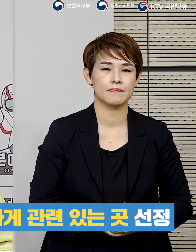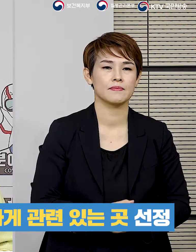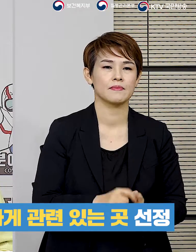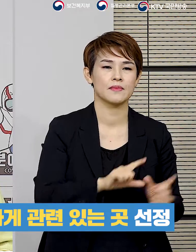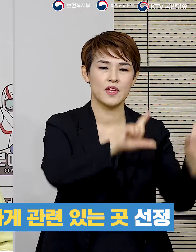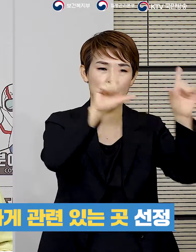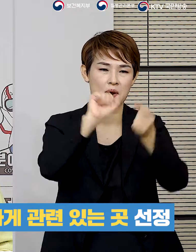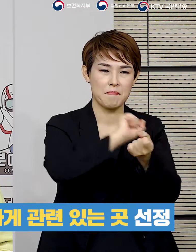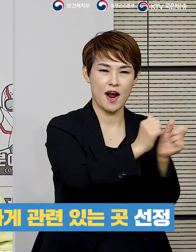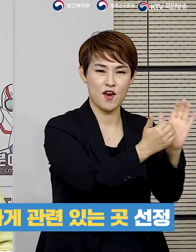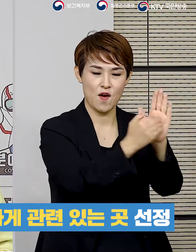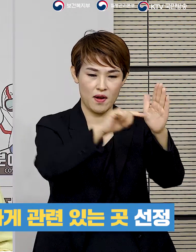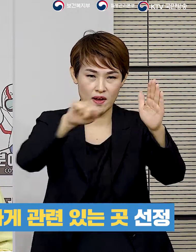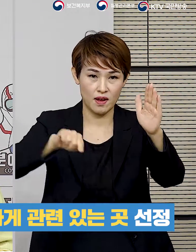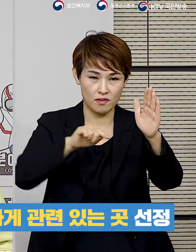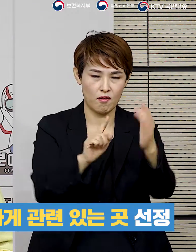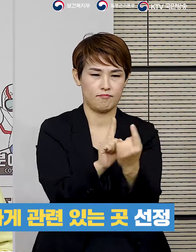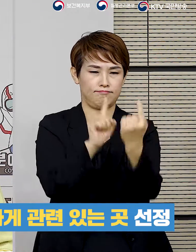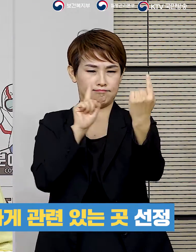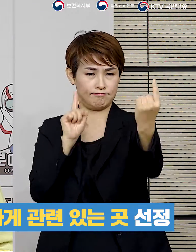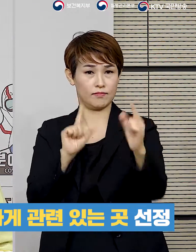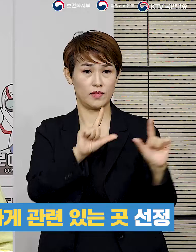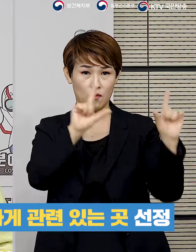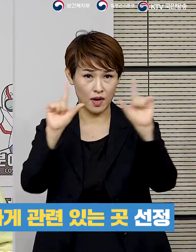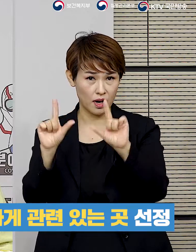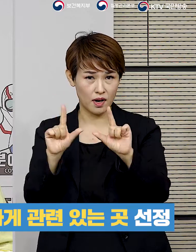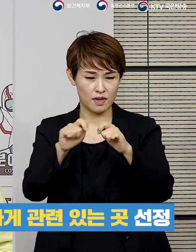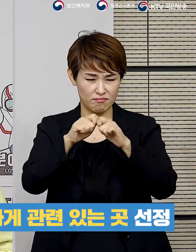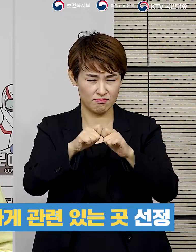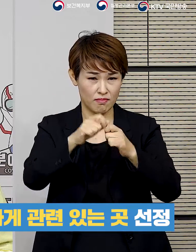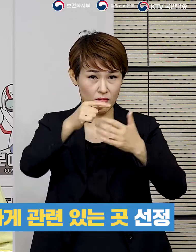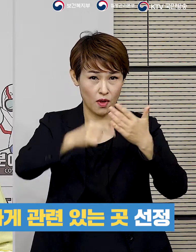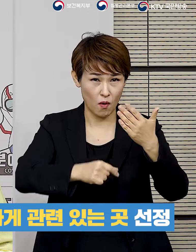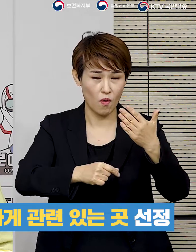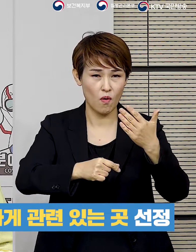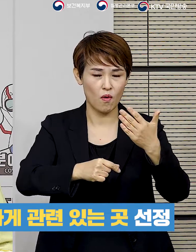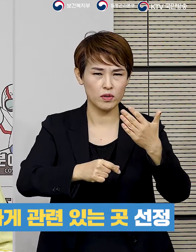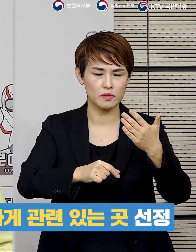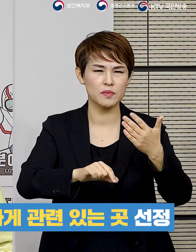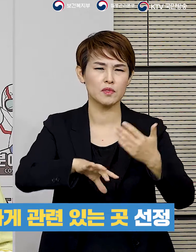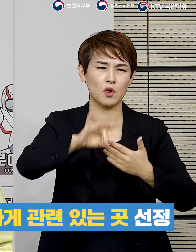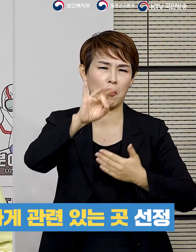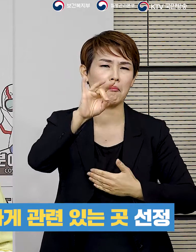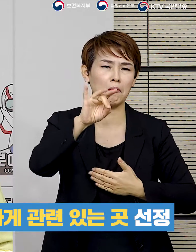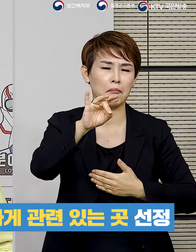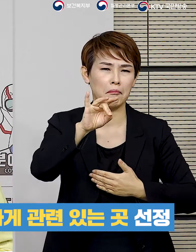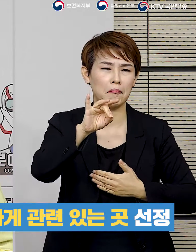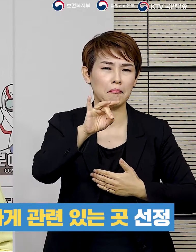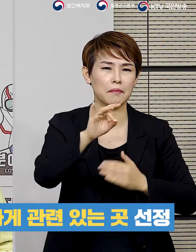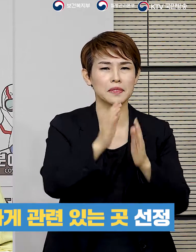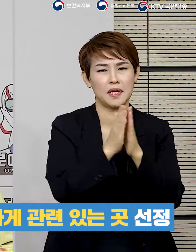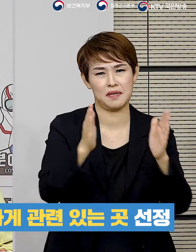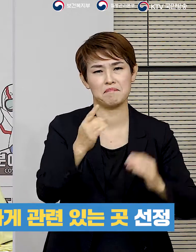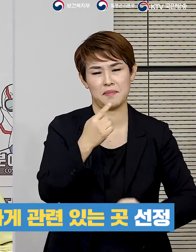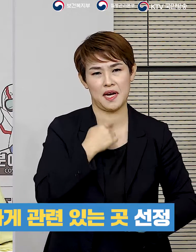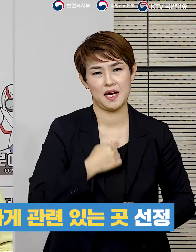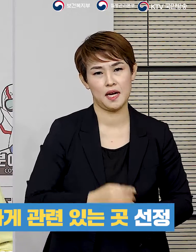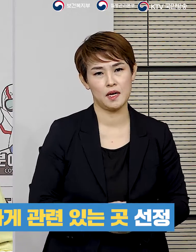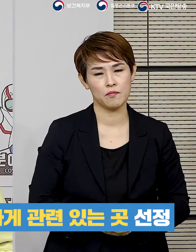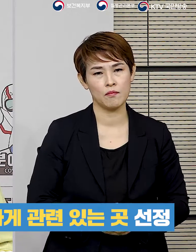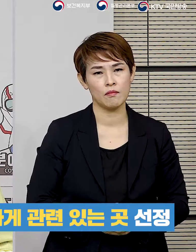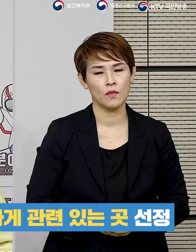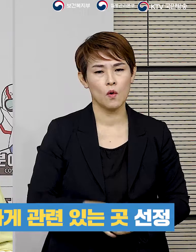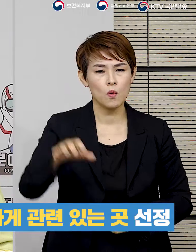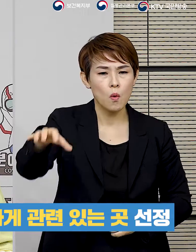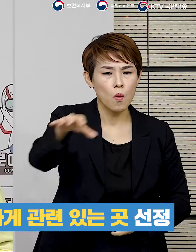이 생활 방역 쪽에 이 생활 속 거리두기의 지침들은 사실 저희들도 지금 처음 해보고 있고 삶의 다양한